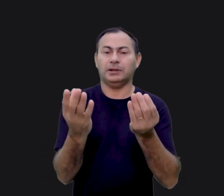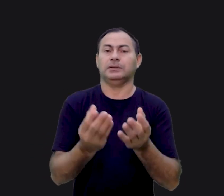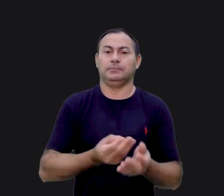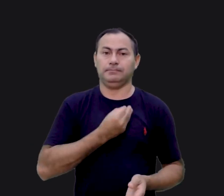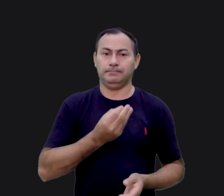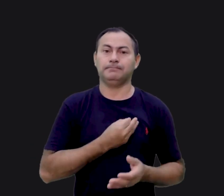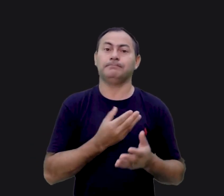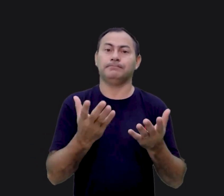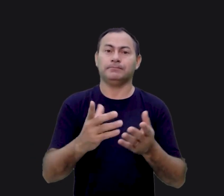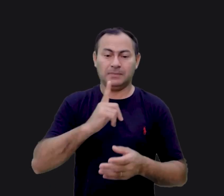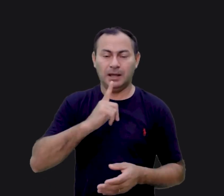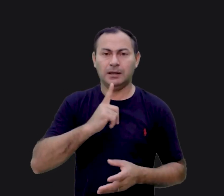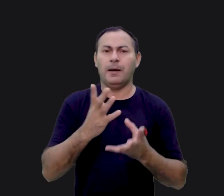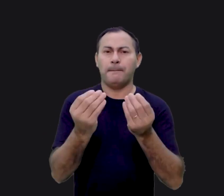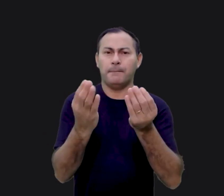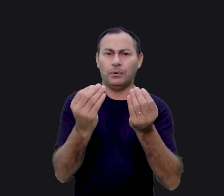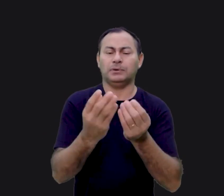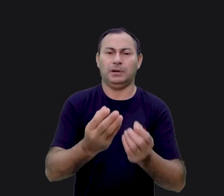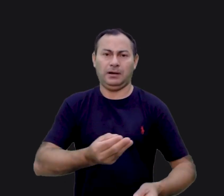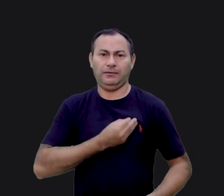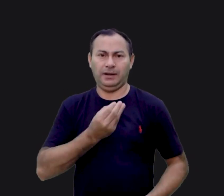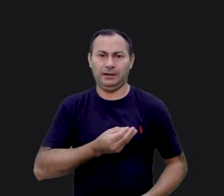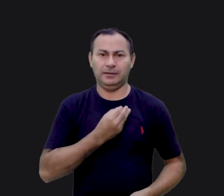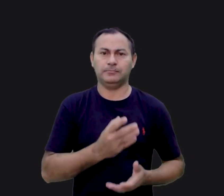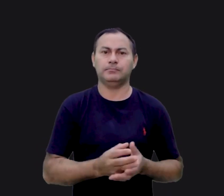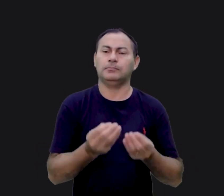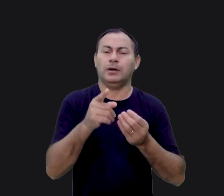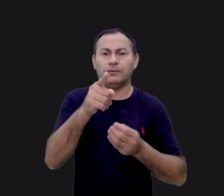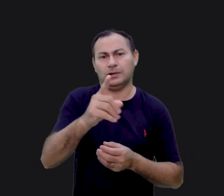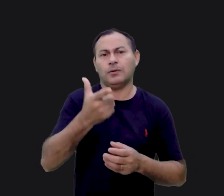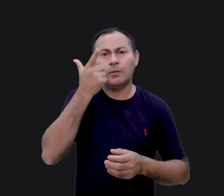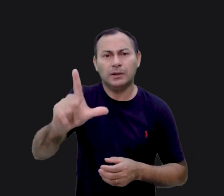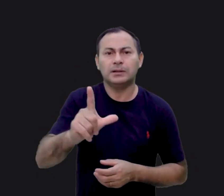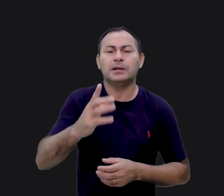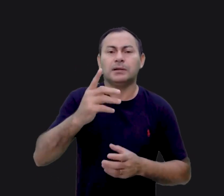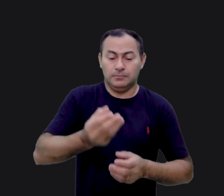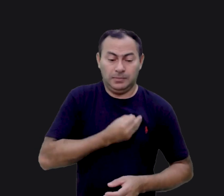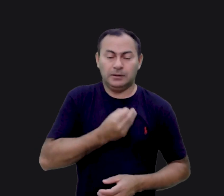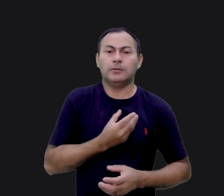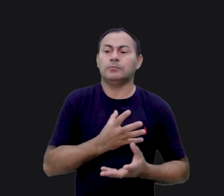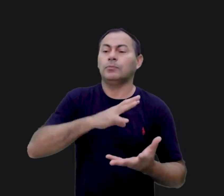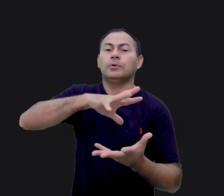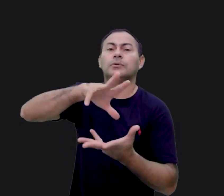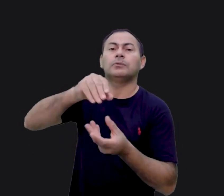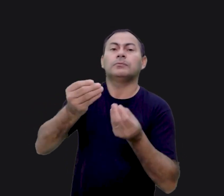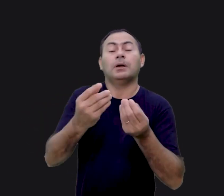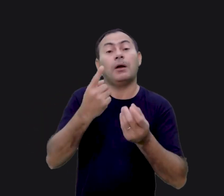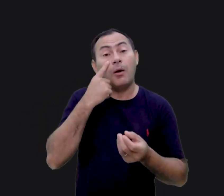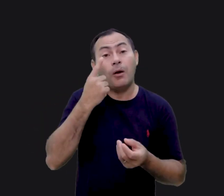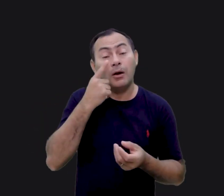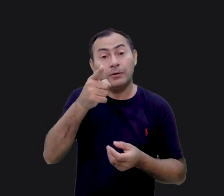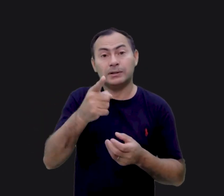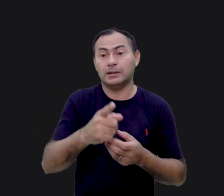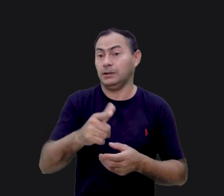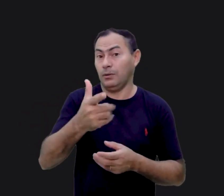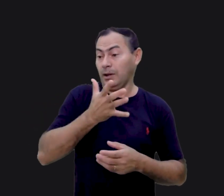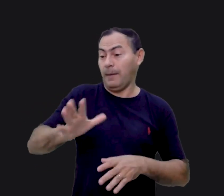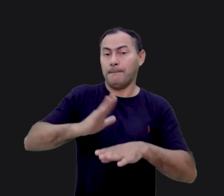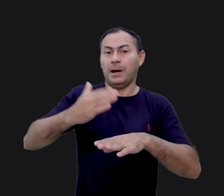tenham em abundância tenham muita vida Como você consegue essa vida abundante Ora se você não